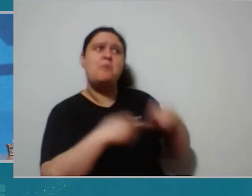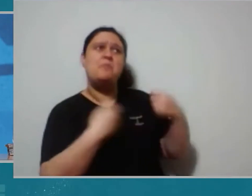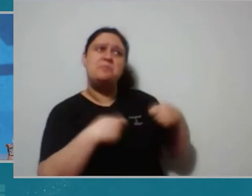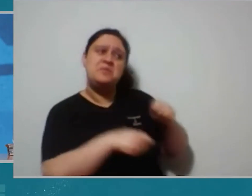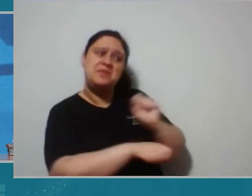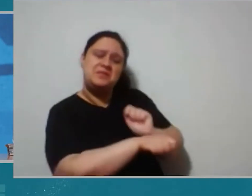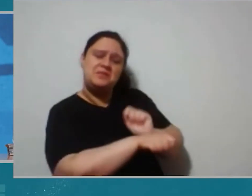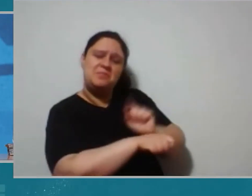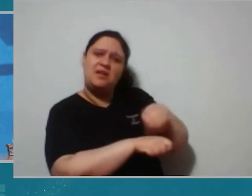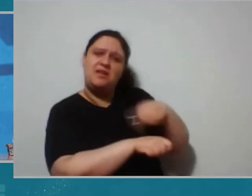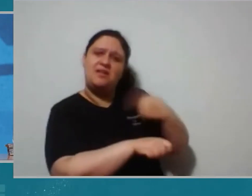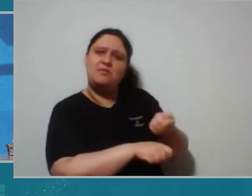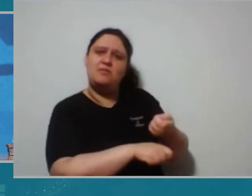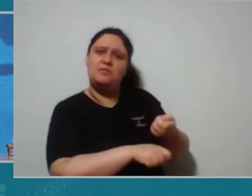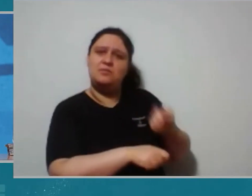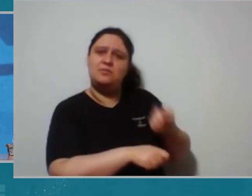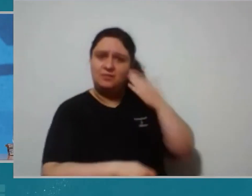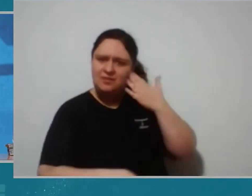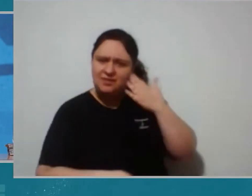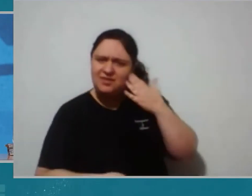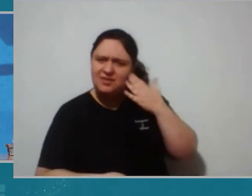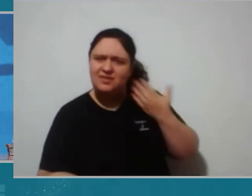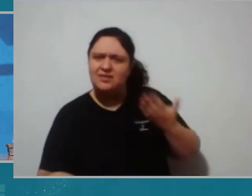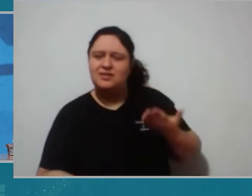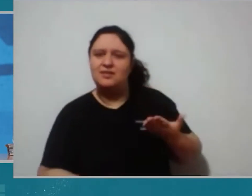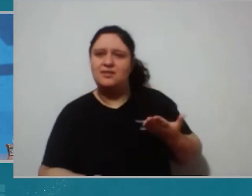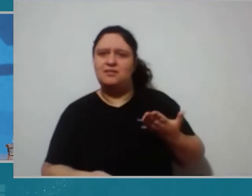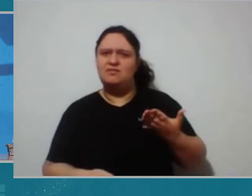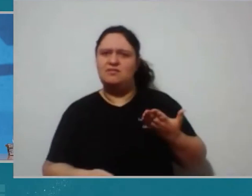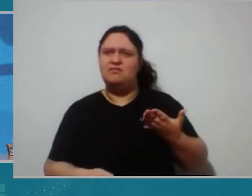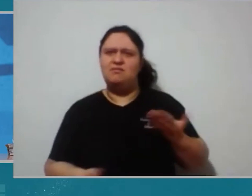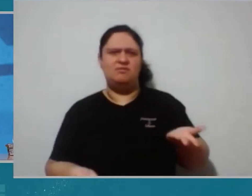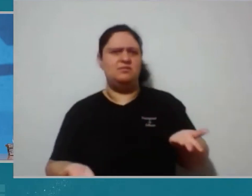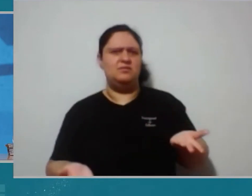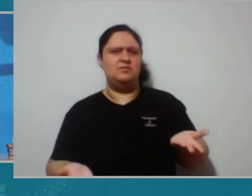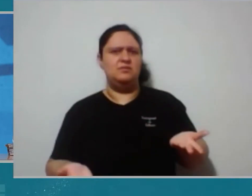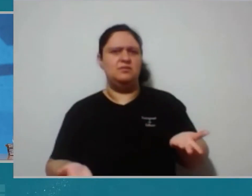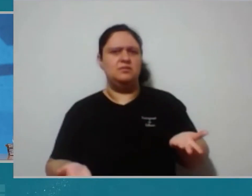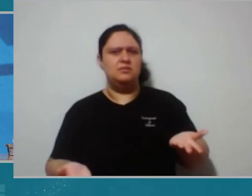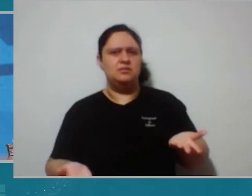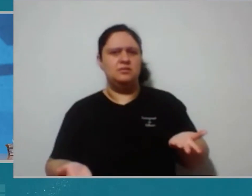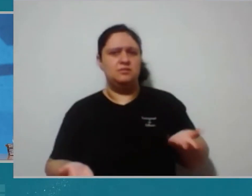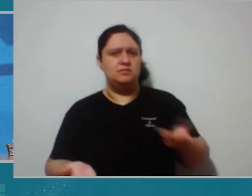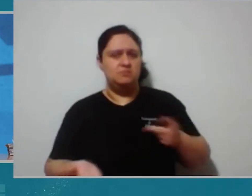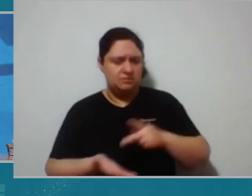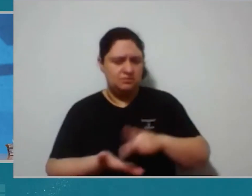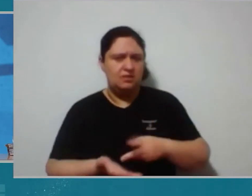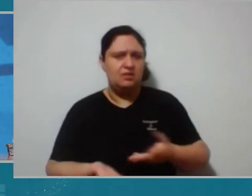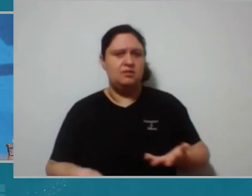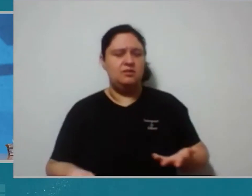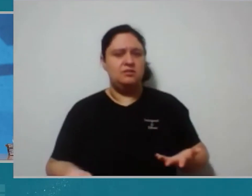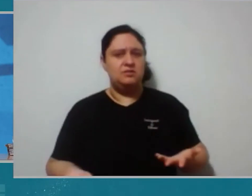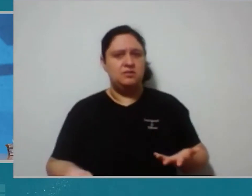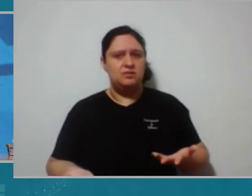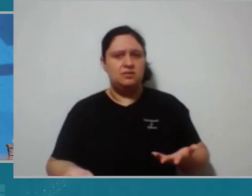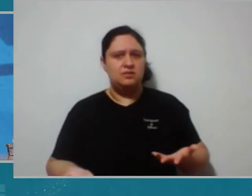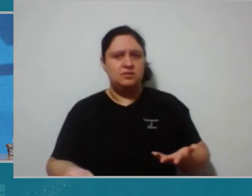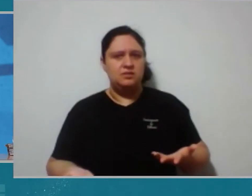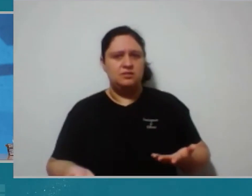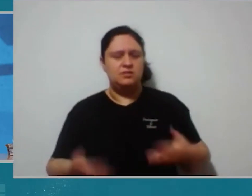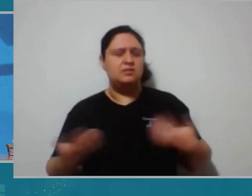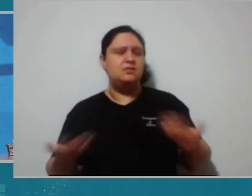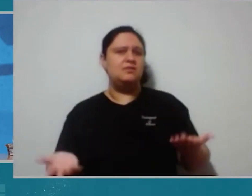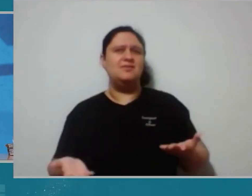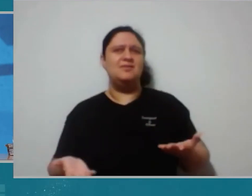Vocês estão entendendo? O que é isso? Não é verdade? Então, como, né, quando você